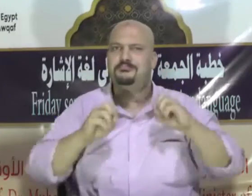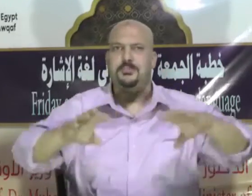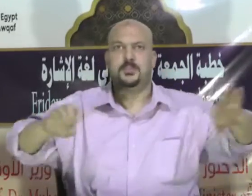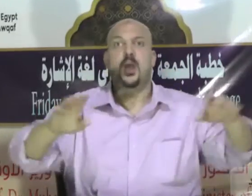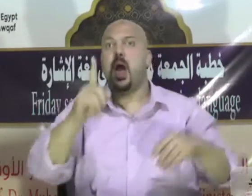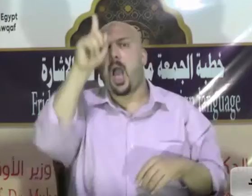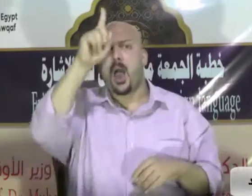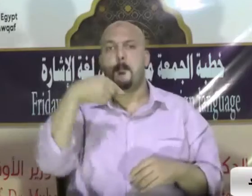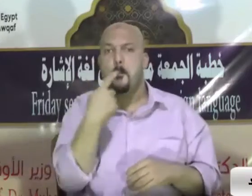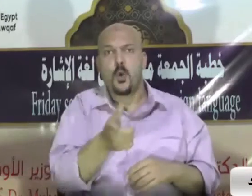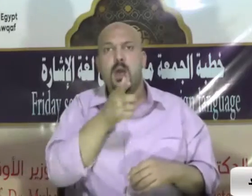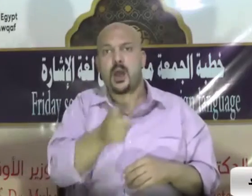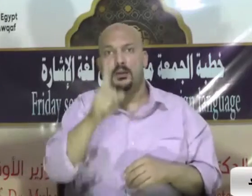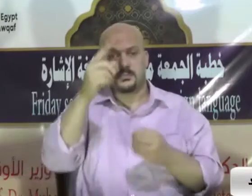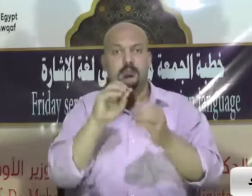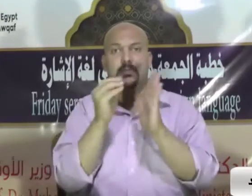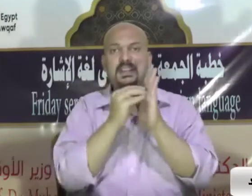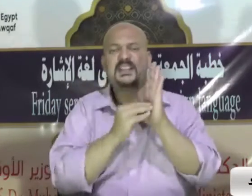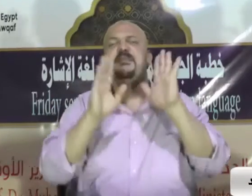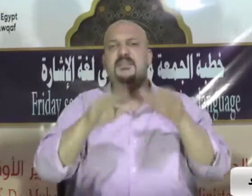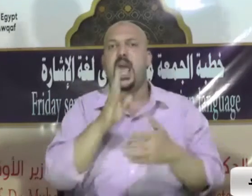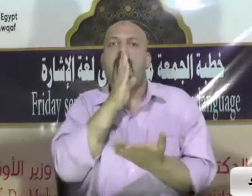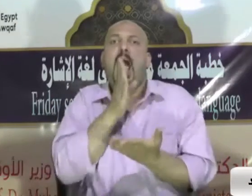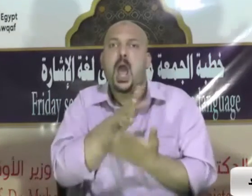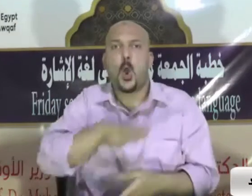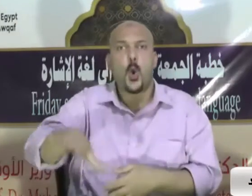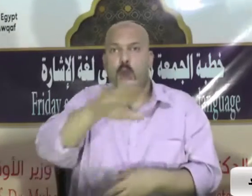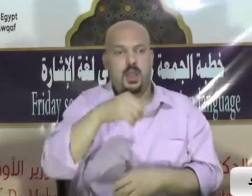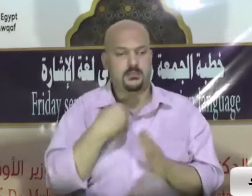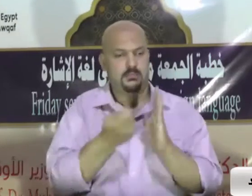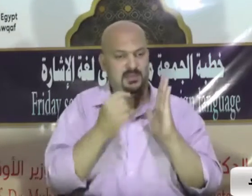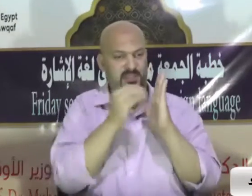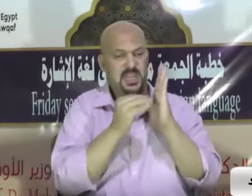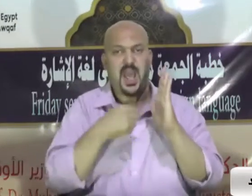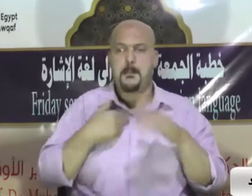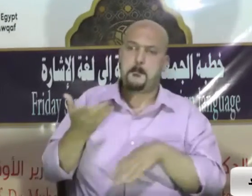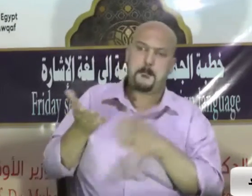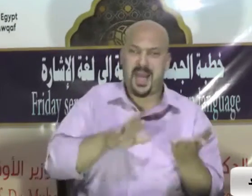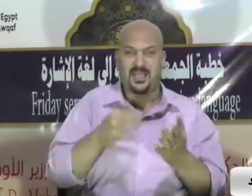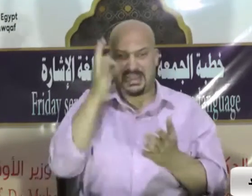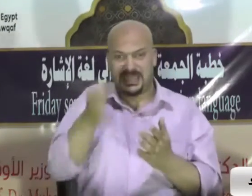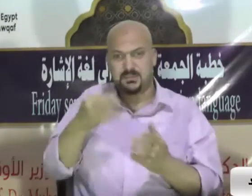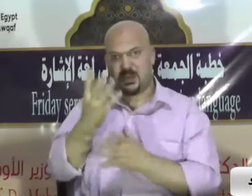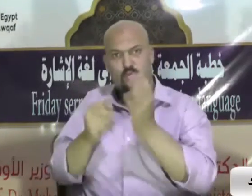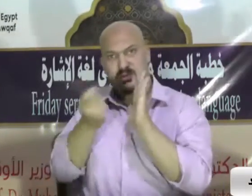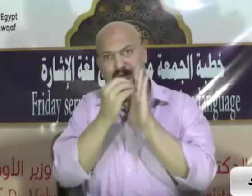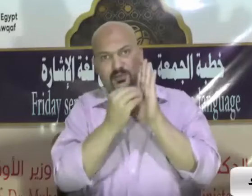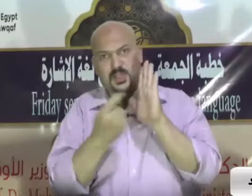حق حقه، فلا وصية لوارث. فما أحوج البشرية كلها إلى